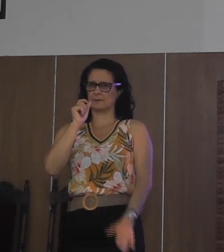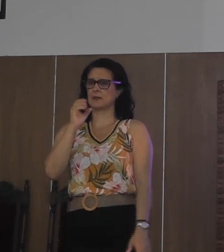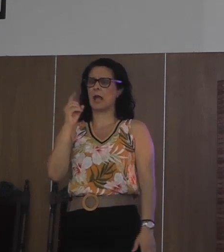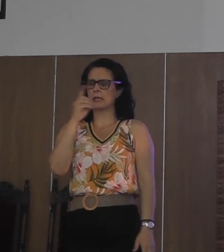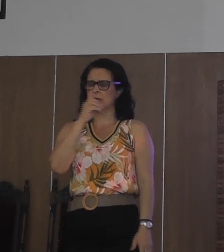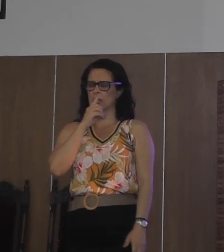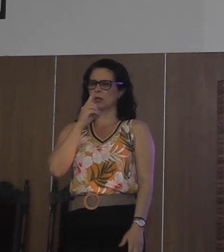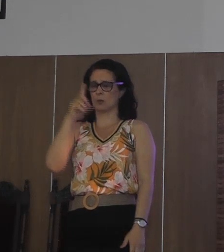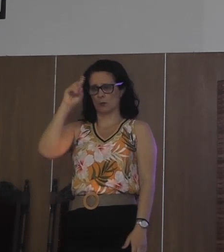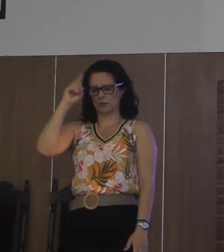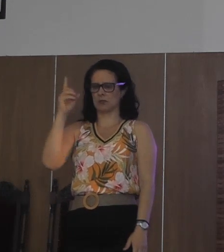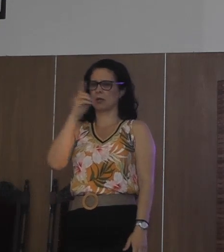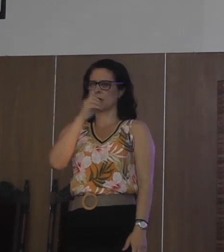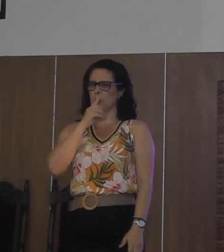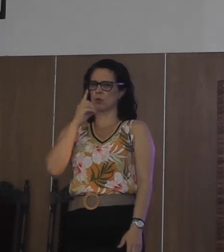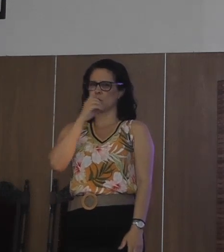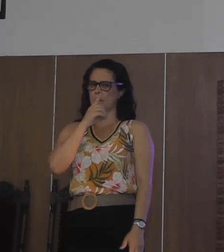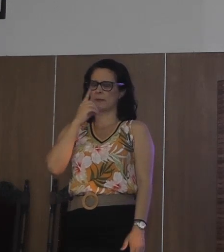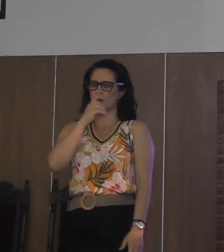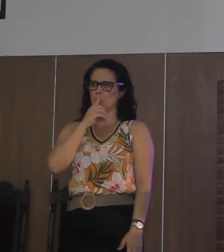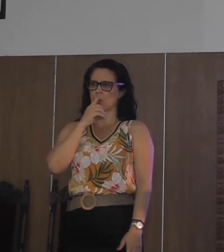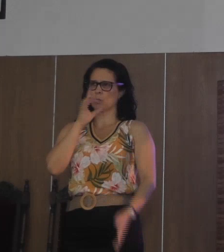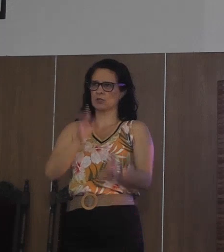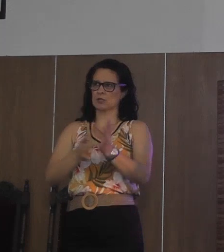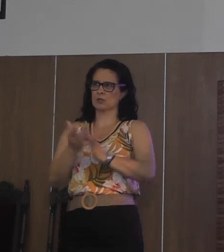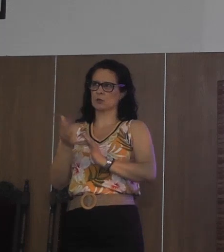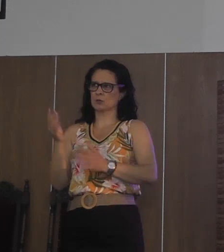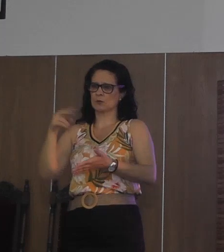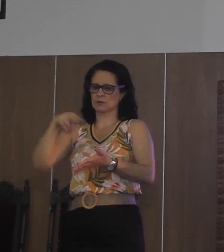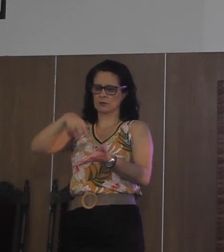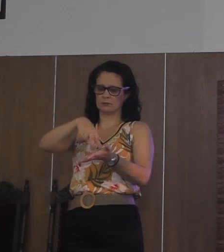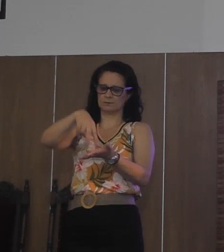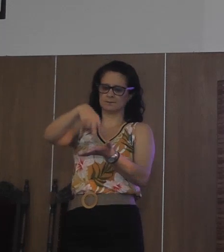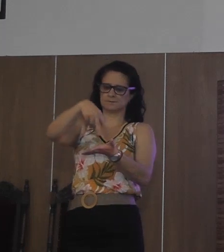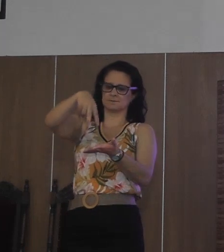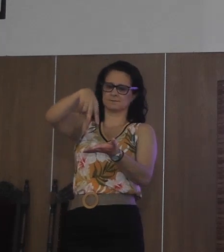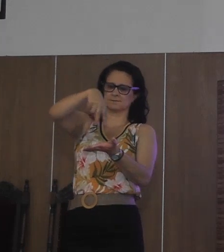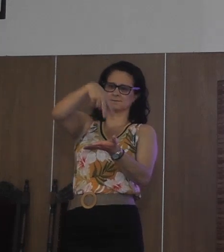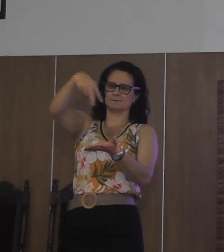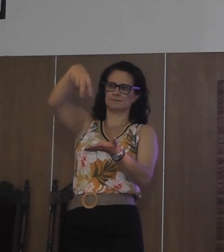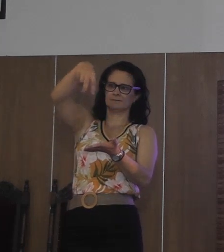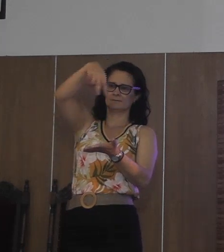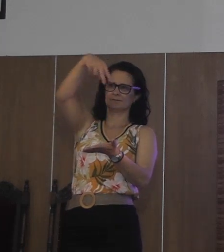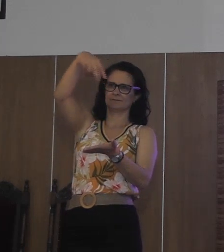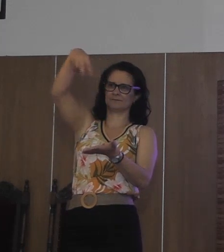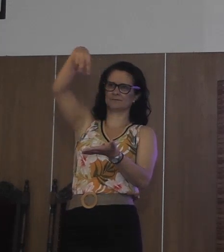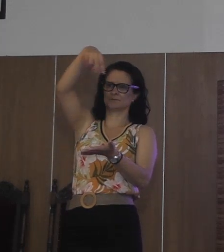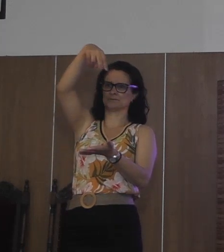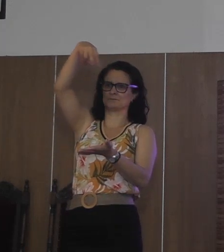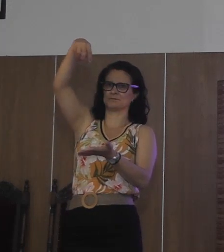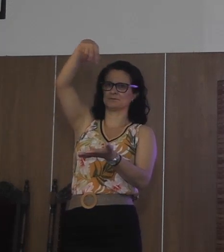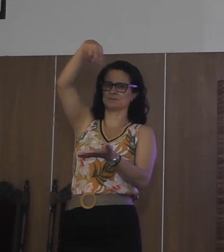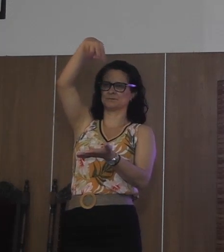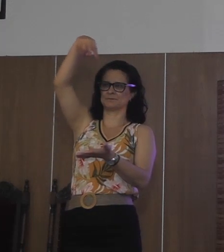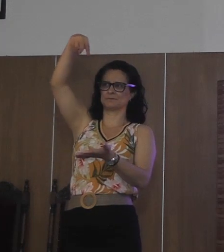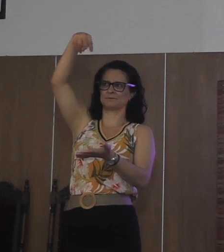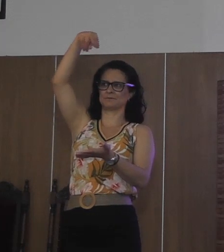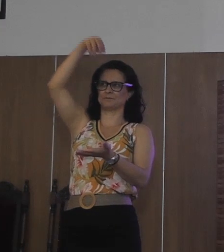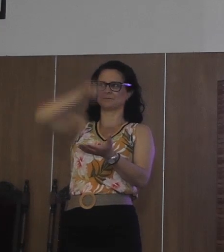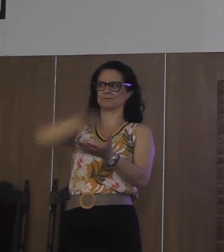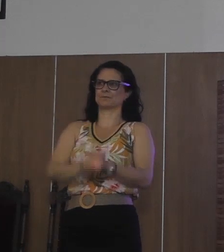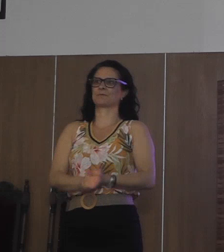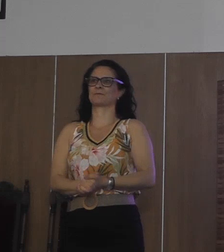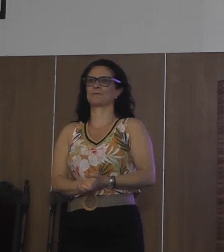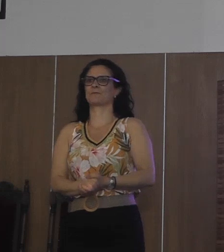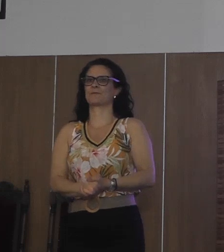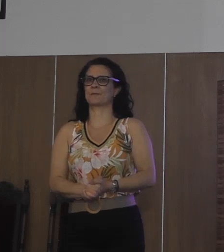dia, Jesus ressuscita. E ele chega e fala assim, ei, vai lá e fala